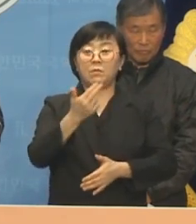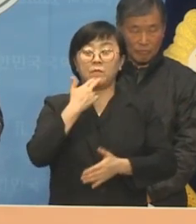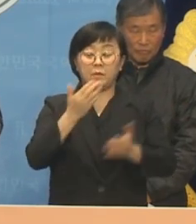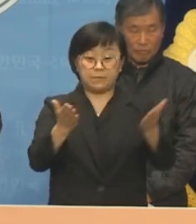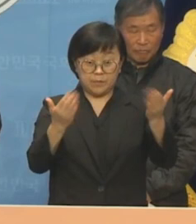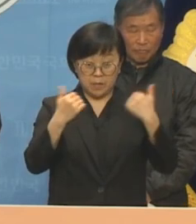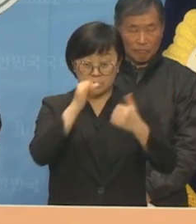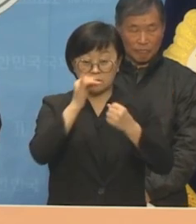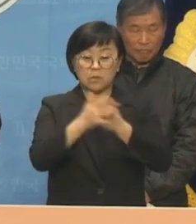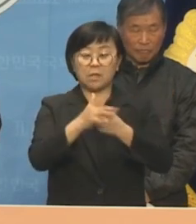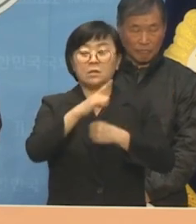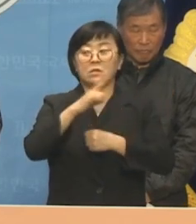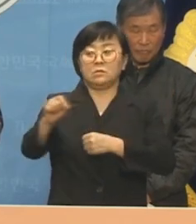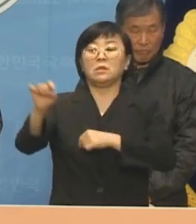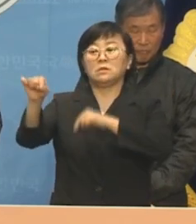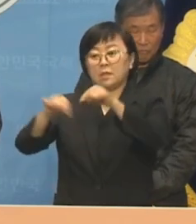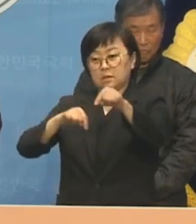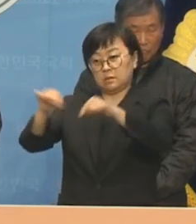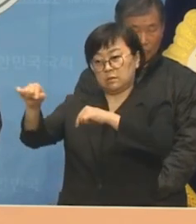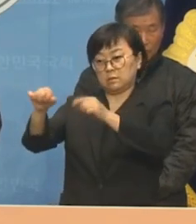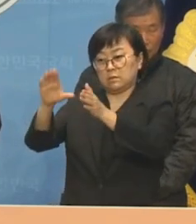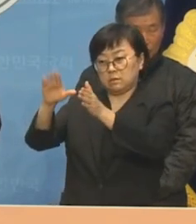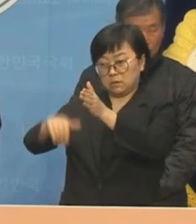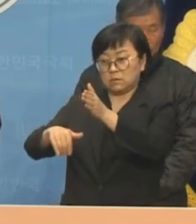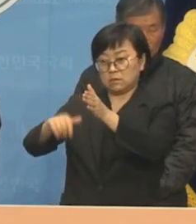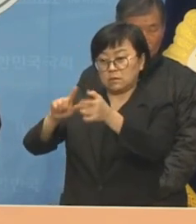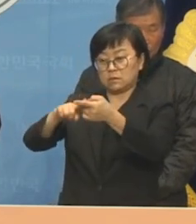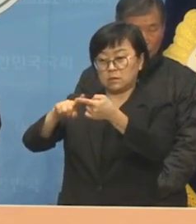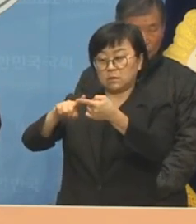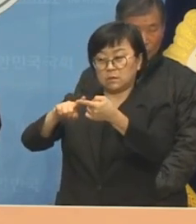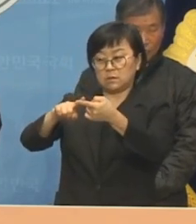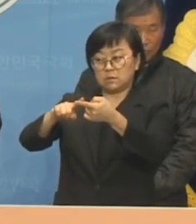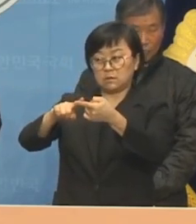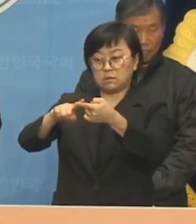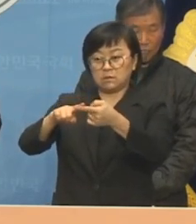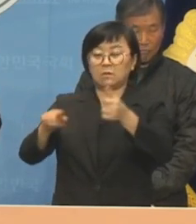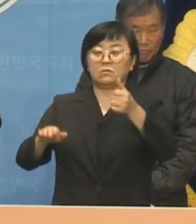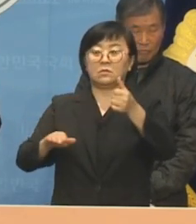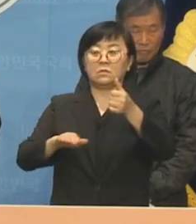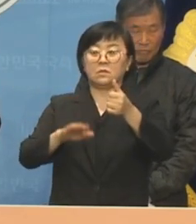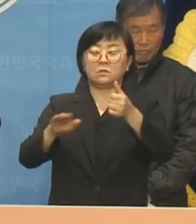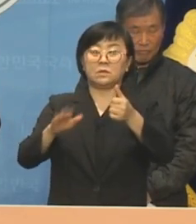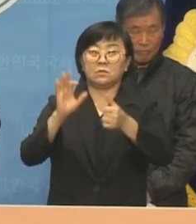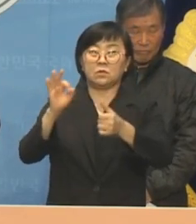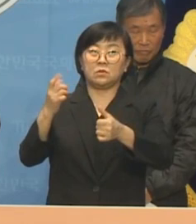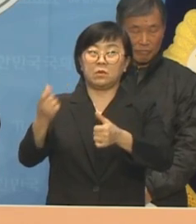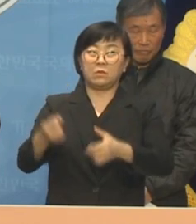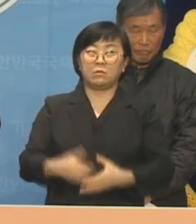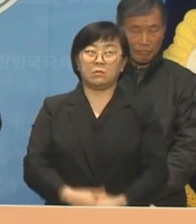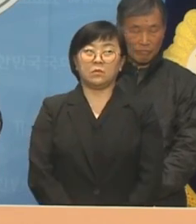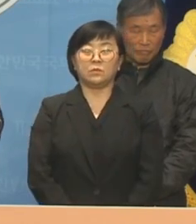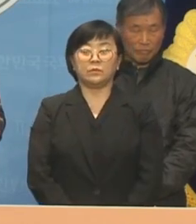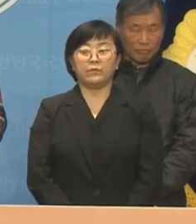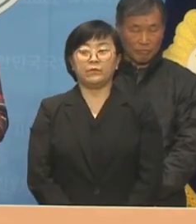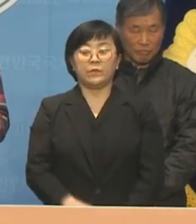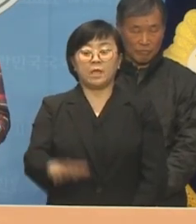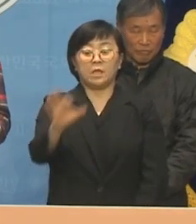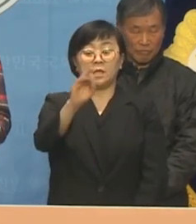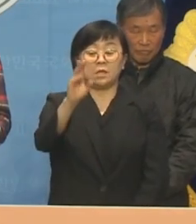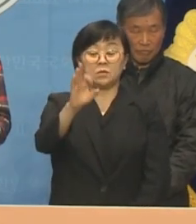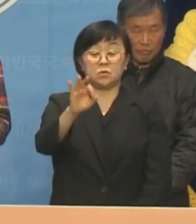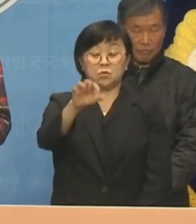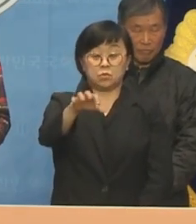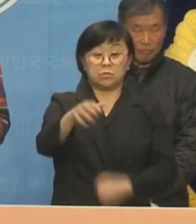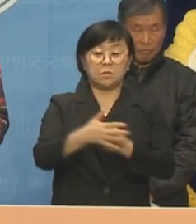것은 지방자치의 어떤 그림자를 보는 것 같습니다. 양촌